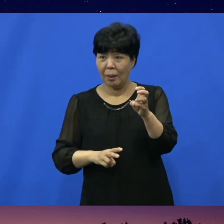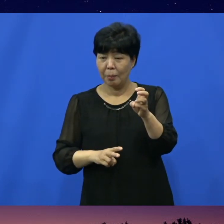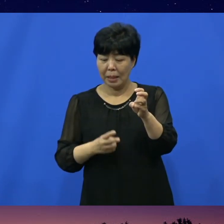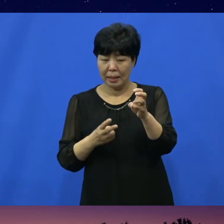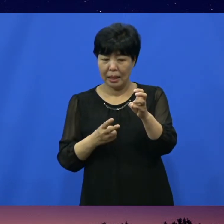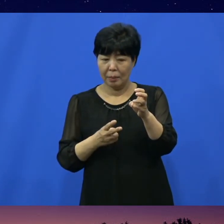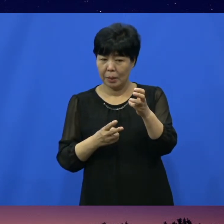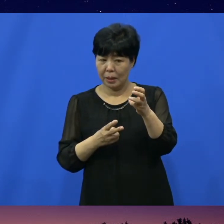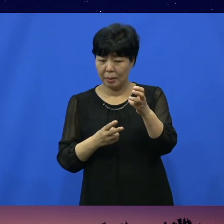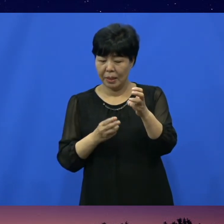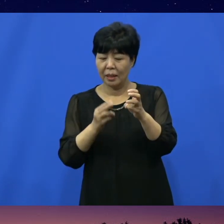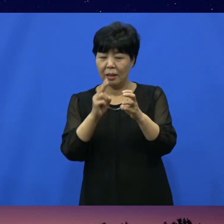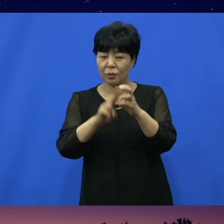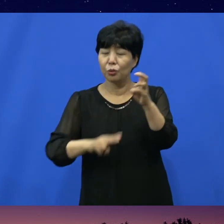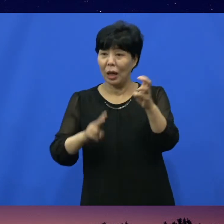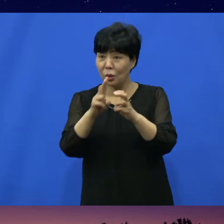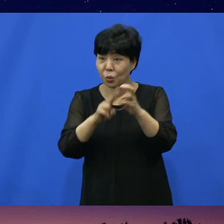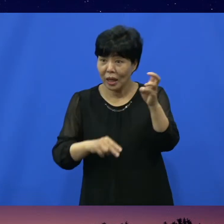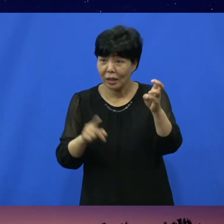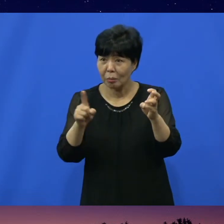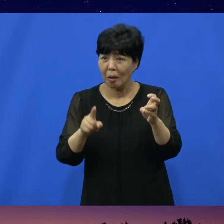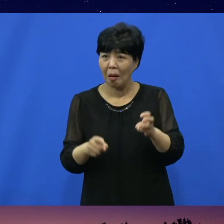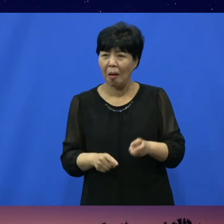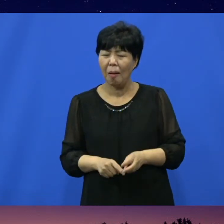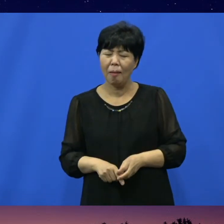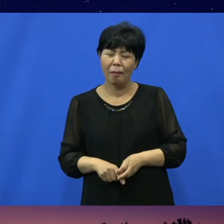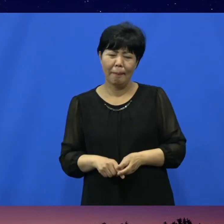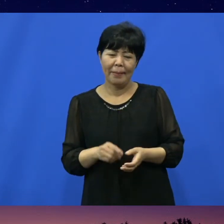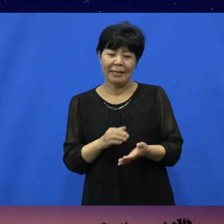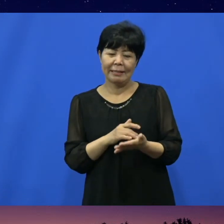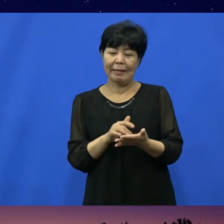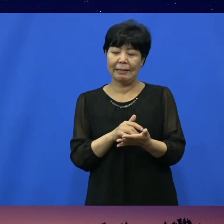그런 주님을 사랑하는 자가 아니었어요.